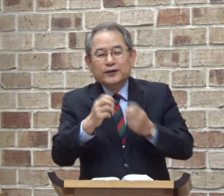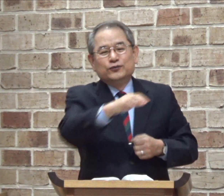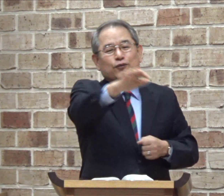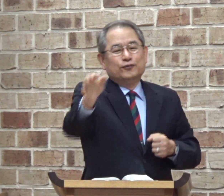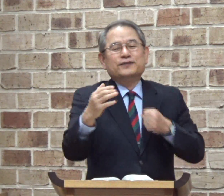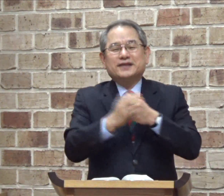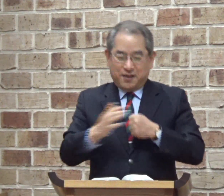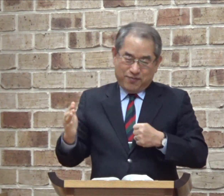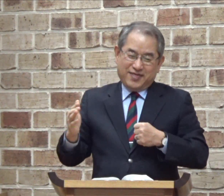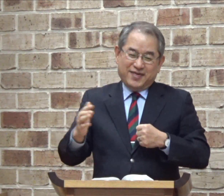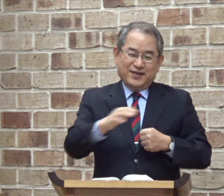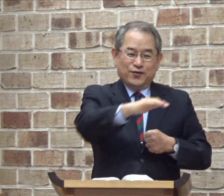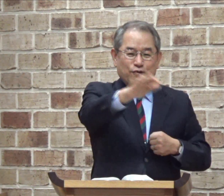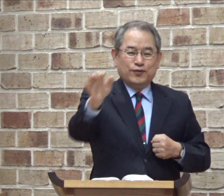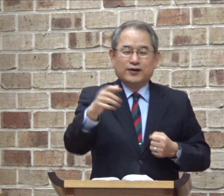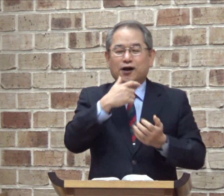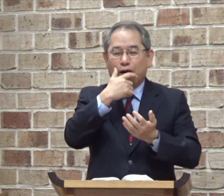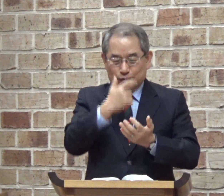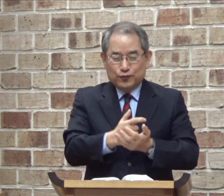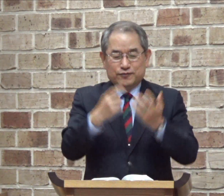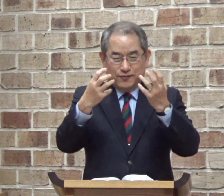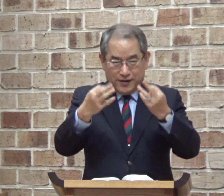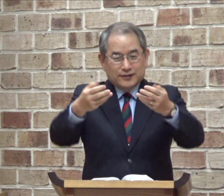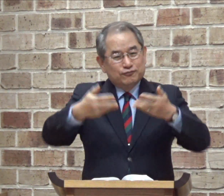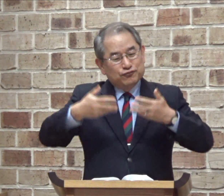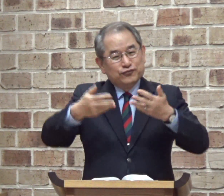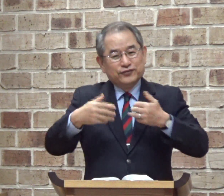되었습니다. 곧 2년 후면 70세입니다.